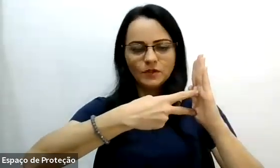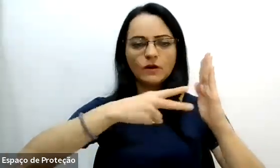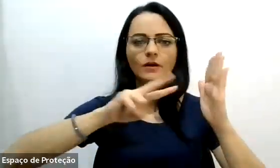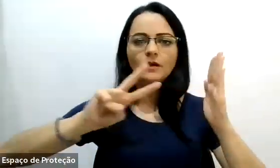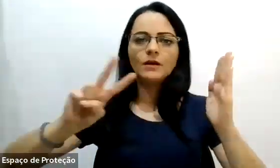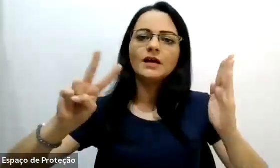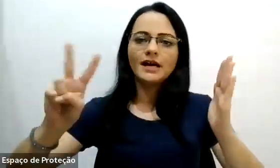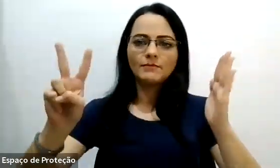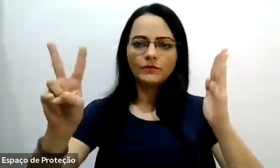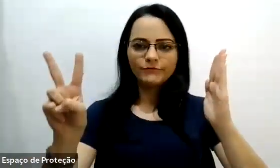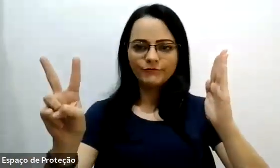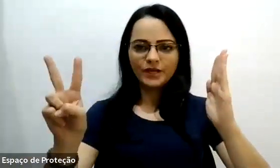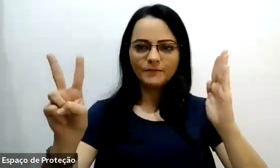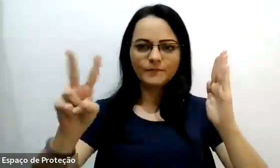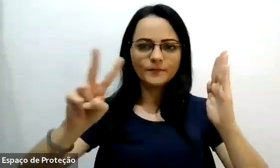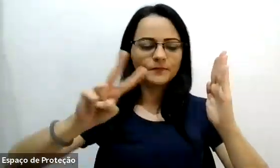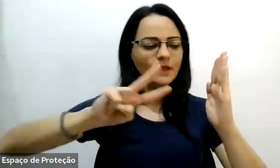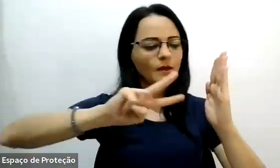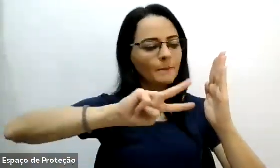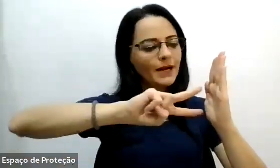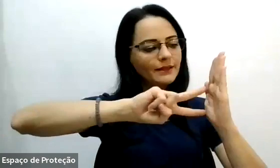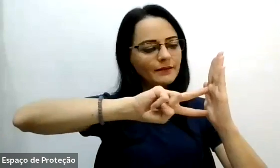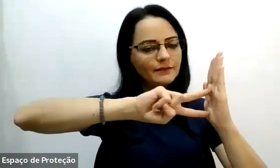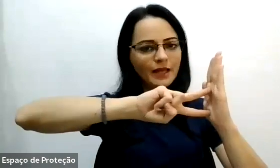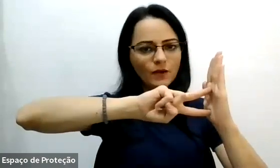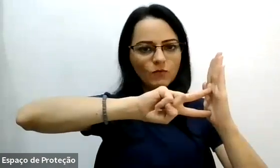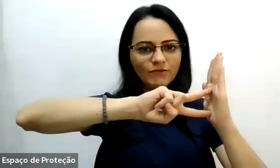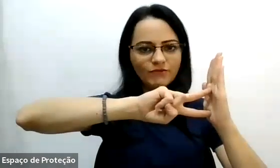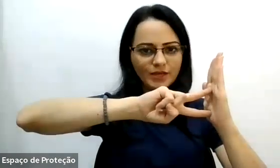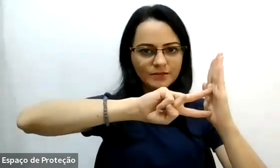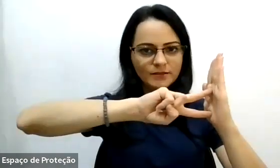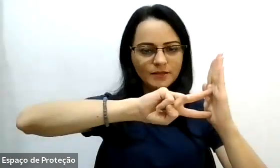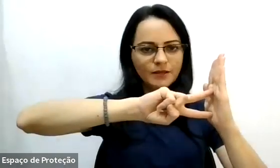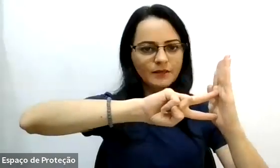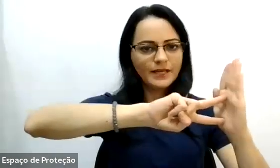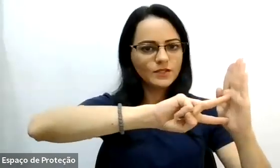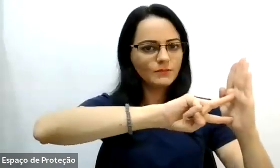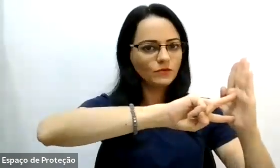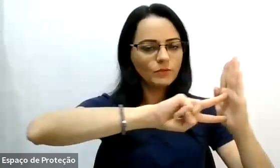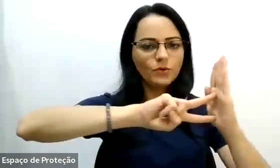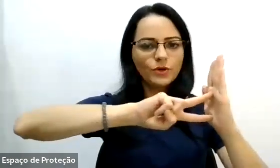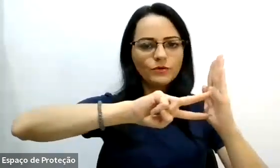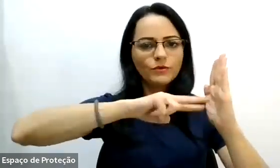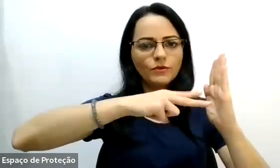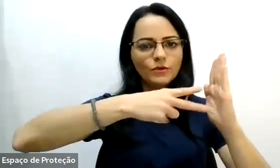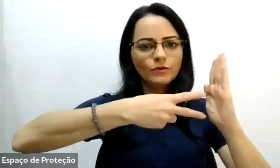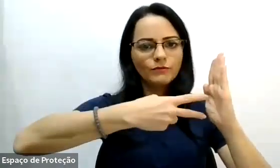Ó, a mão em V, bateu uma vez nesta mão de apoio,